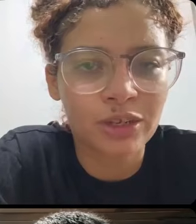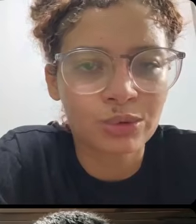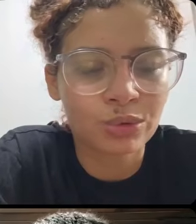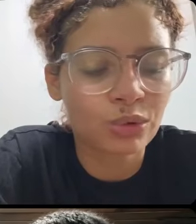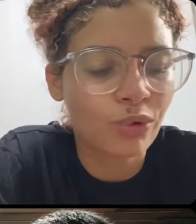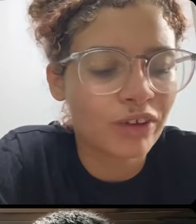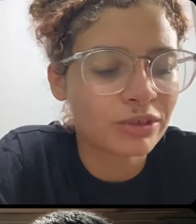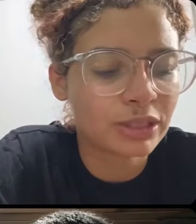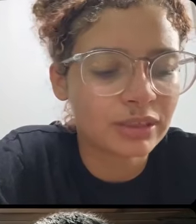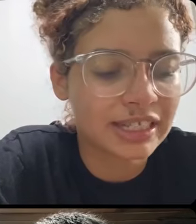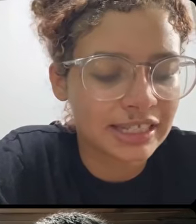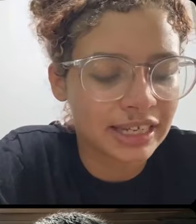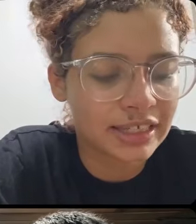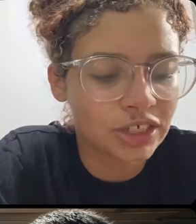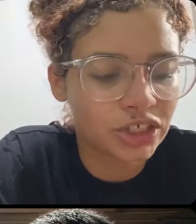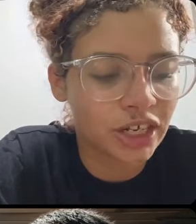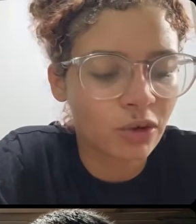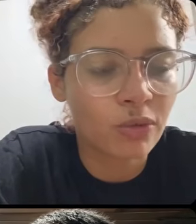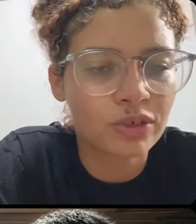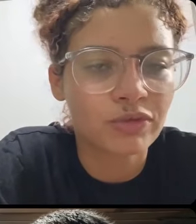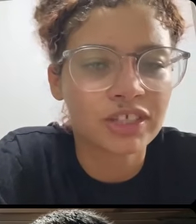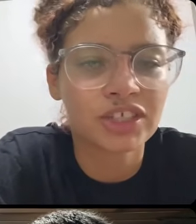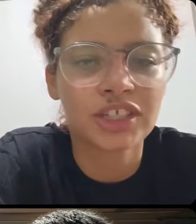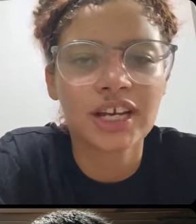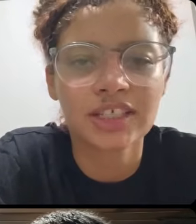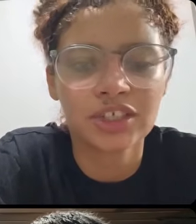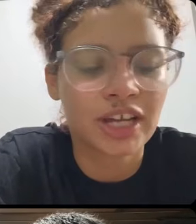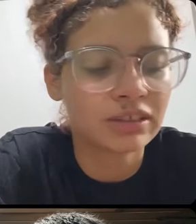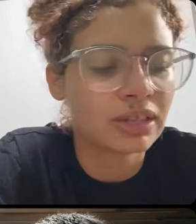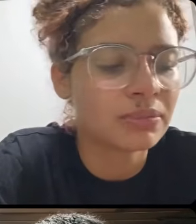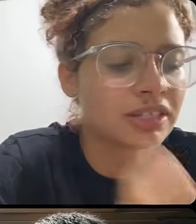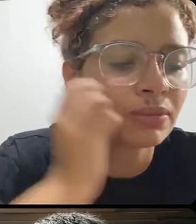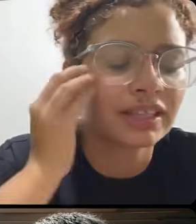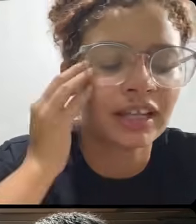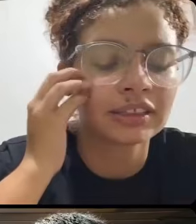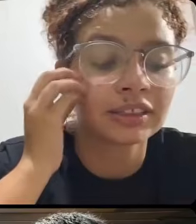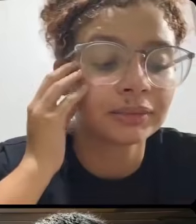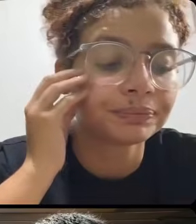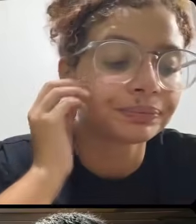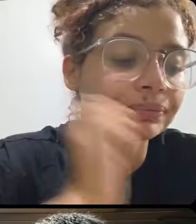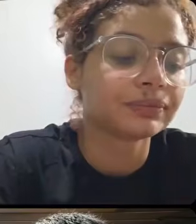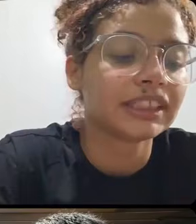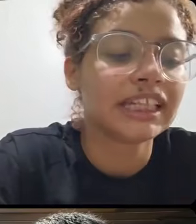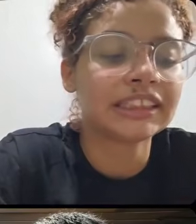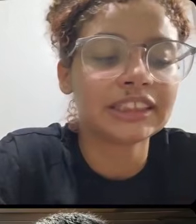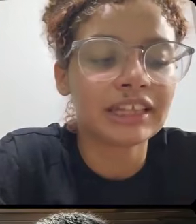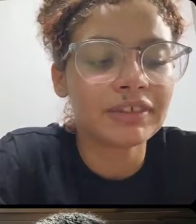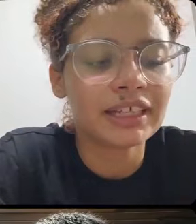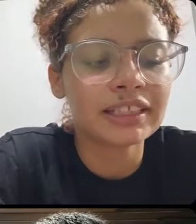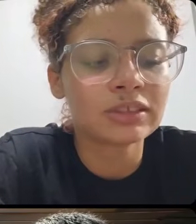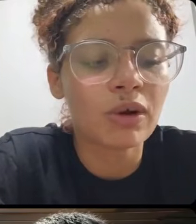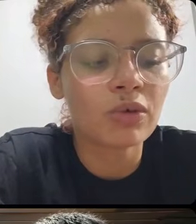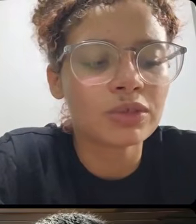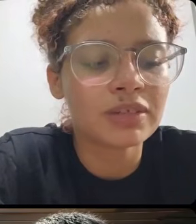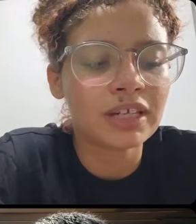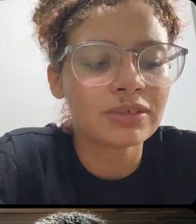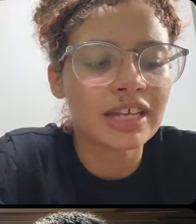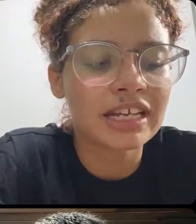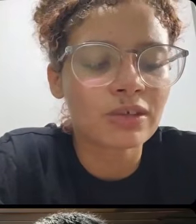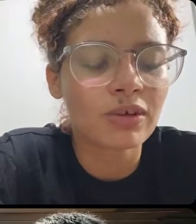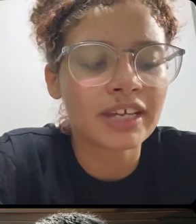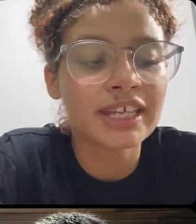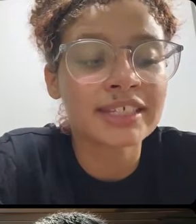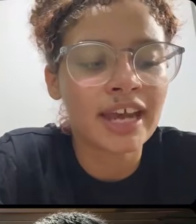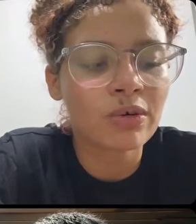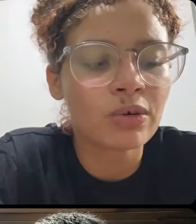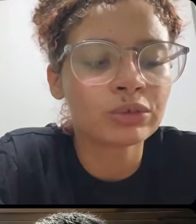ali de janeiro junto com vários adolescentes. A gente tem algumas oficinas de dança, teatro, Libras é uma delas. A gente ensinou alguns meninos